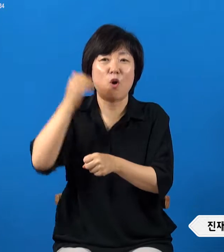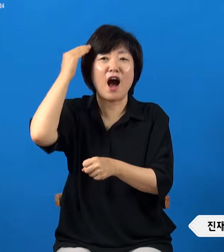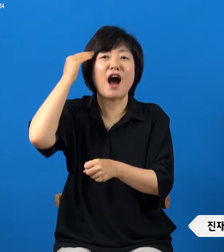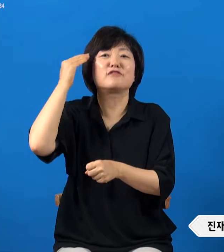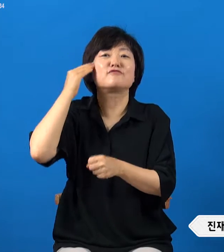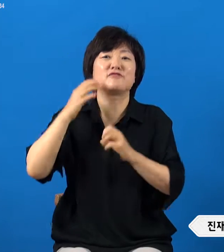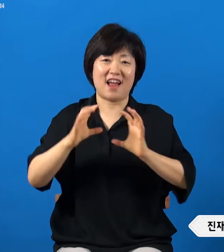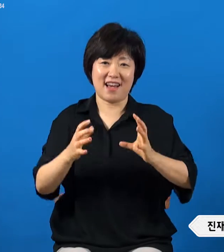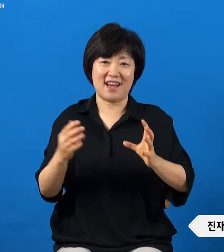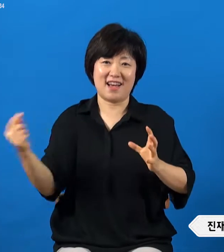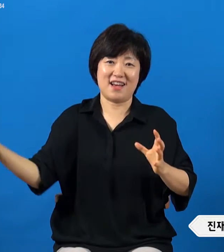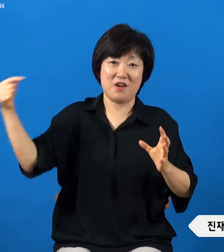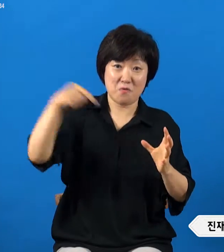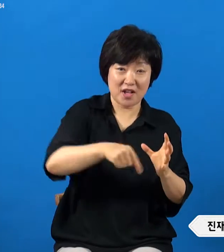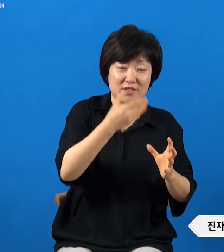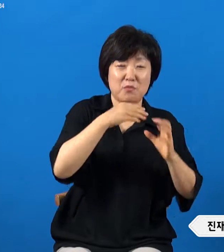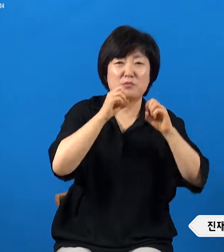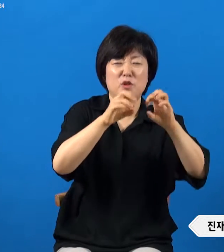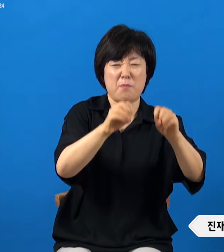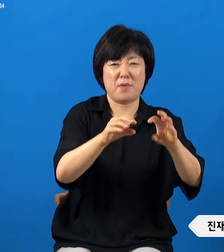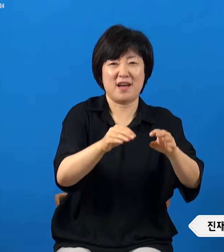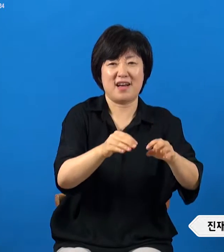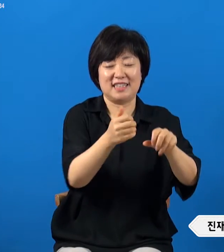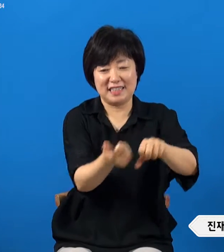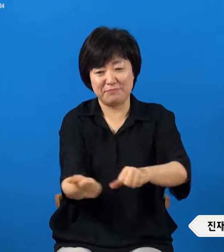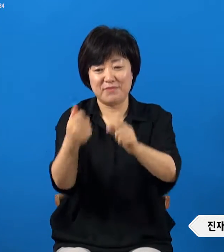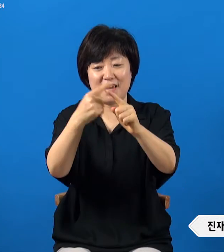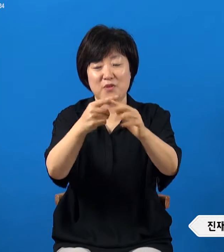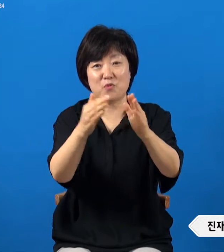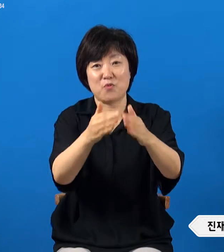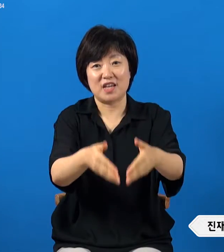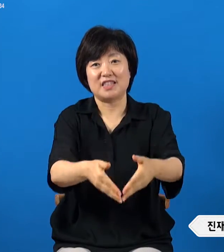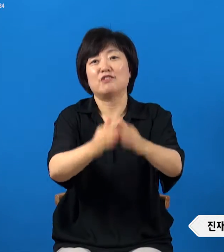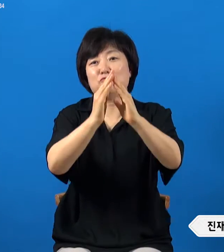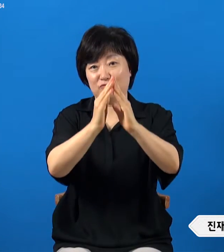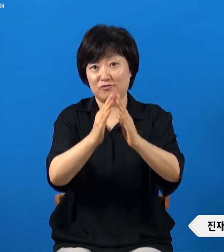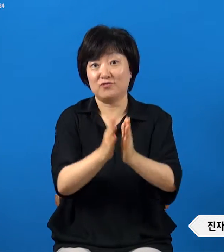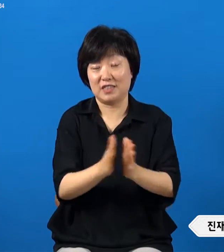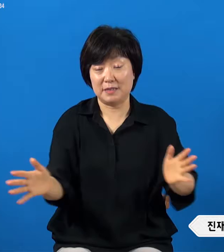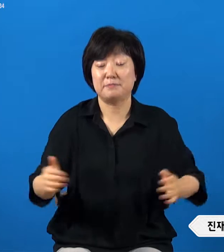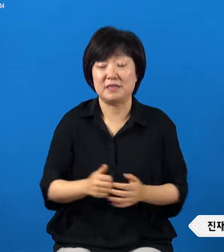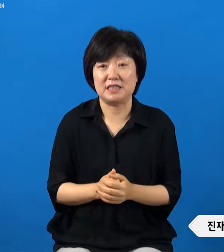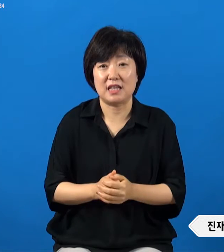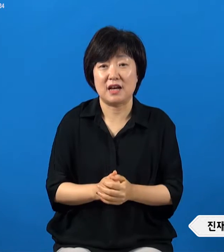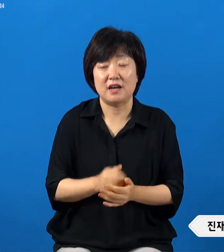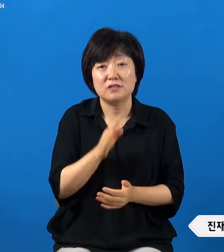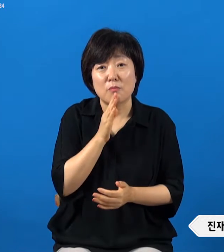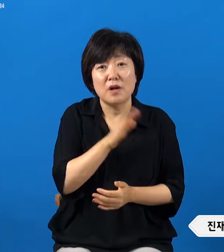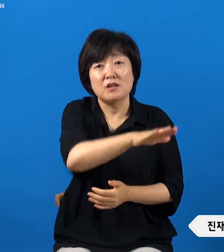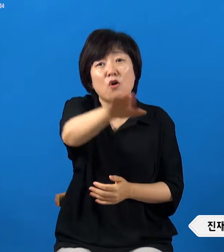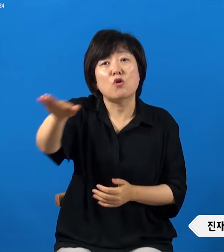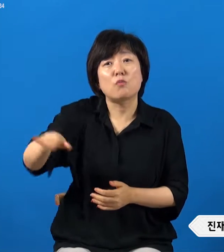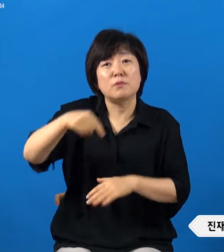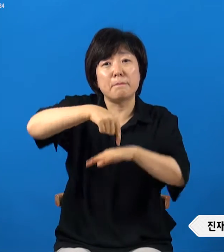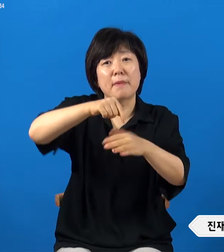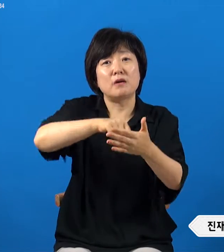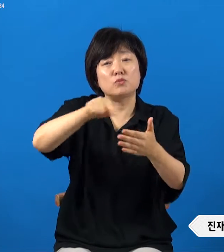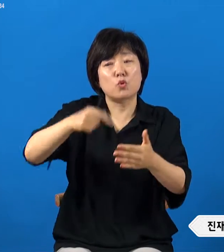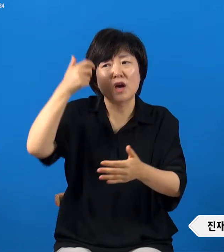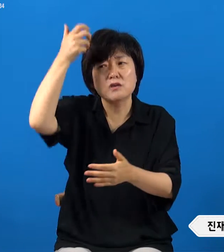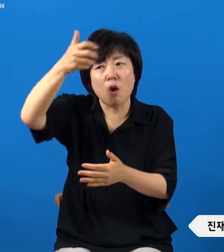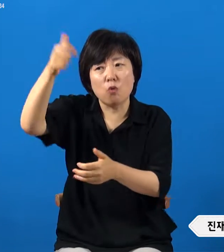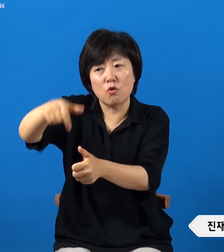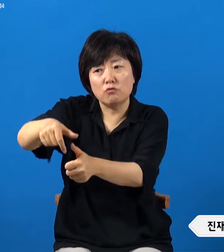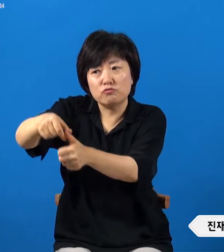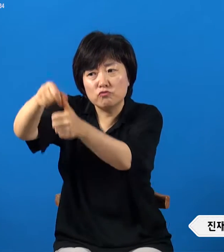복음의 열정을 가지고 우리가 그렇게 다가갈 수 있다면 하나님께서 구령의 열정으로 가는 곳곳마다